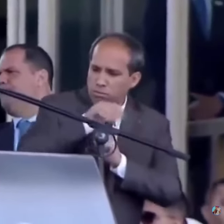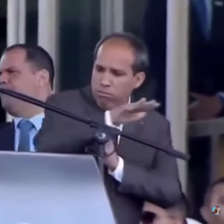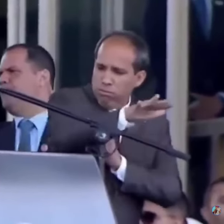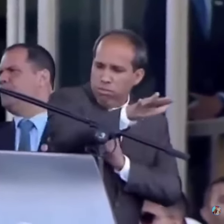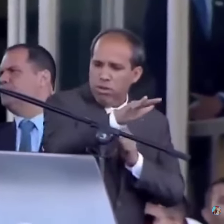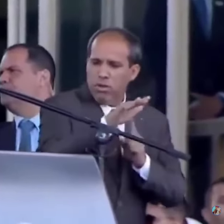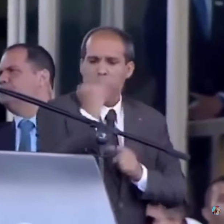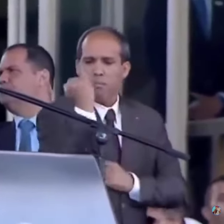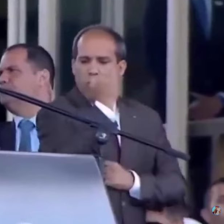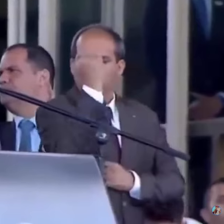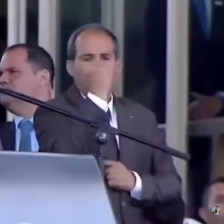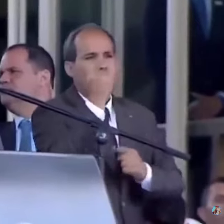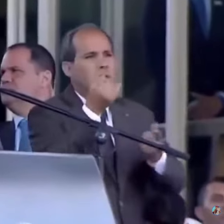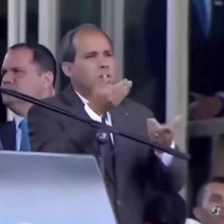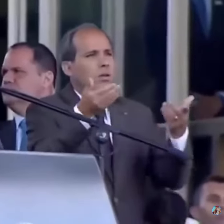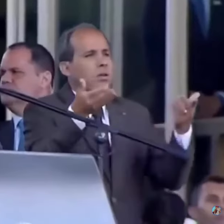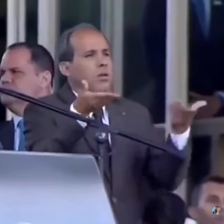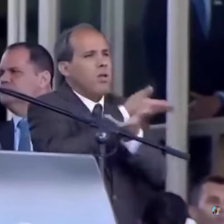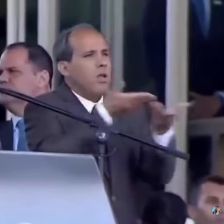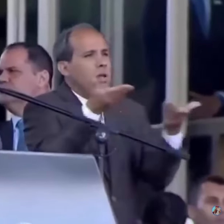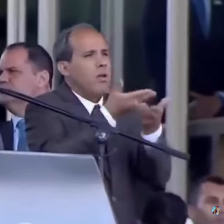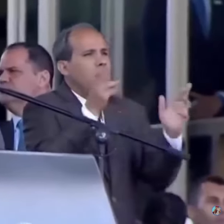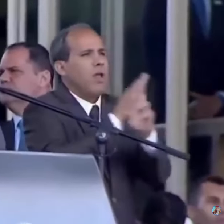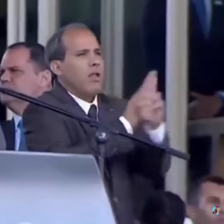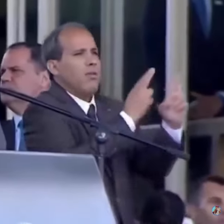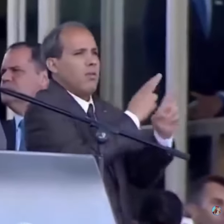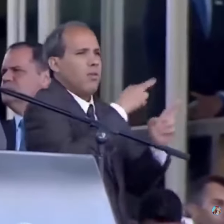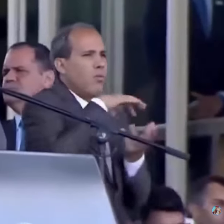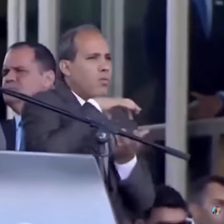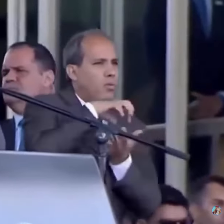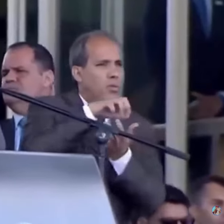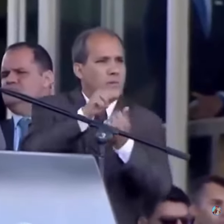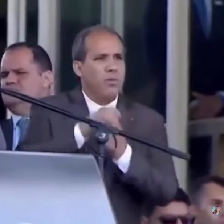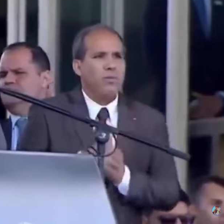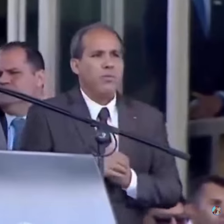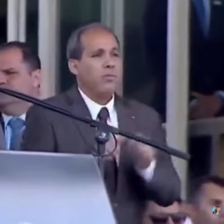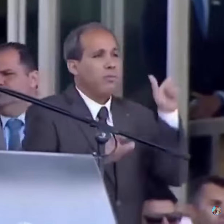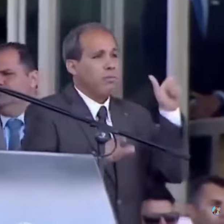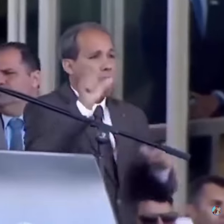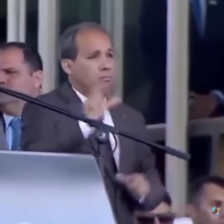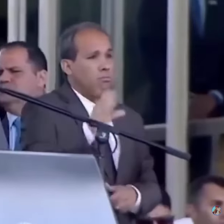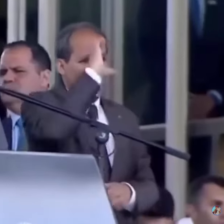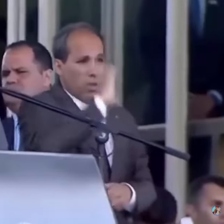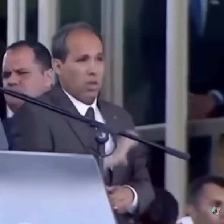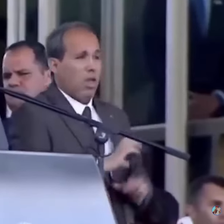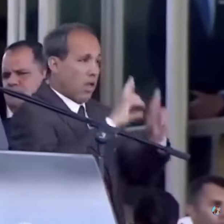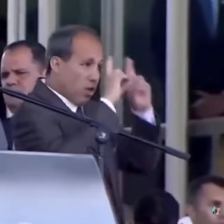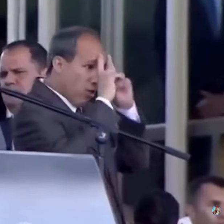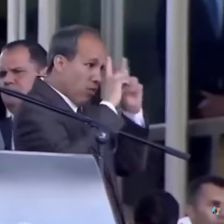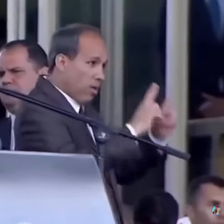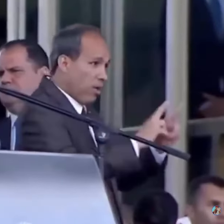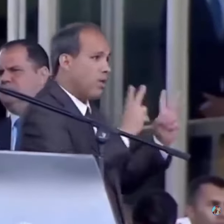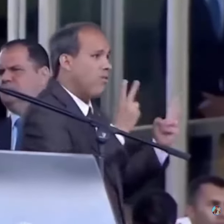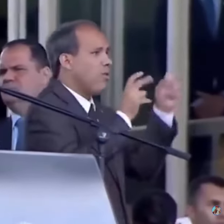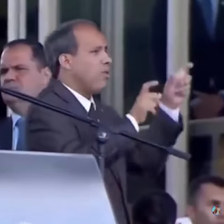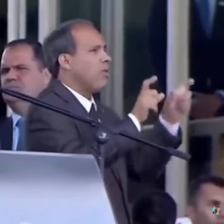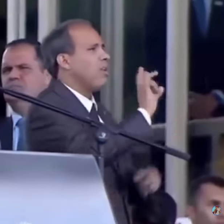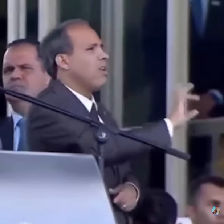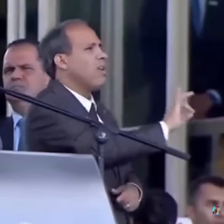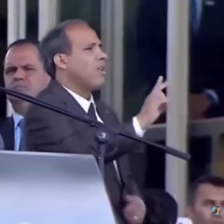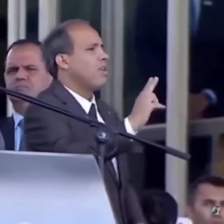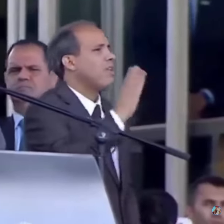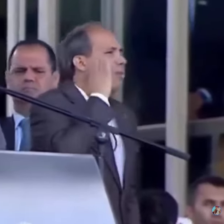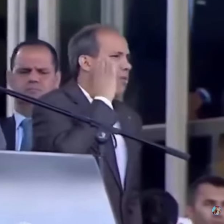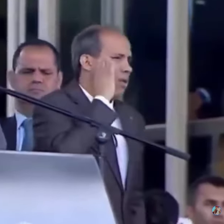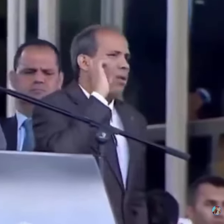concerto internacional. Sua opinião, minha cidadão, não. Cidadão, ao isso respeitar é nada. E valorizar seus soldados, em essência,